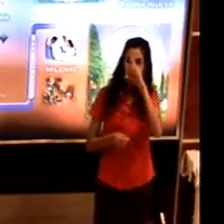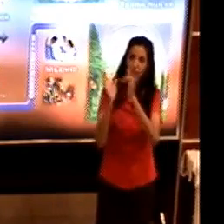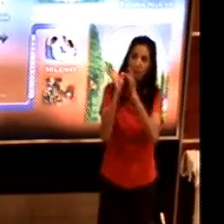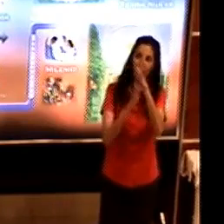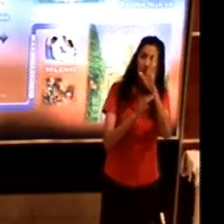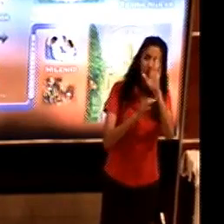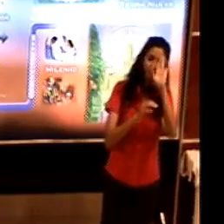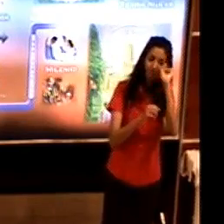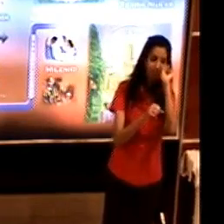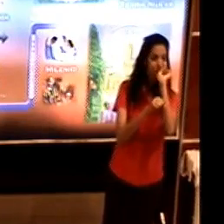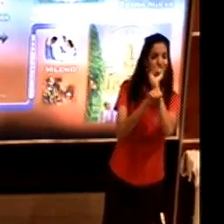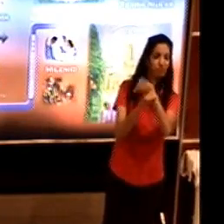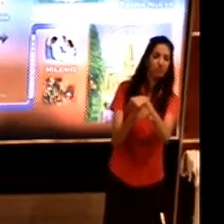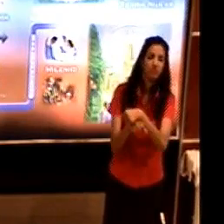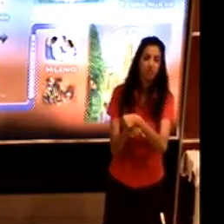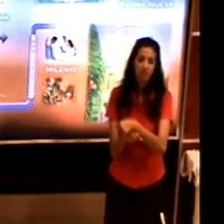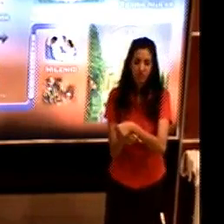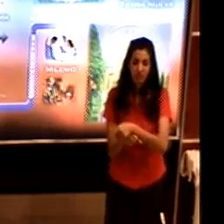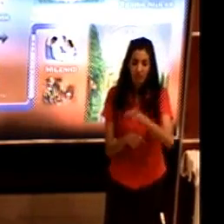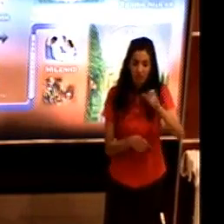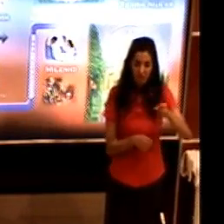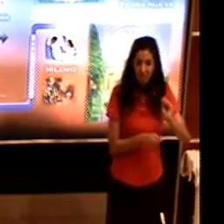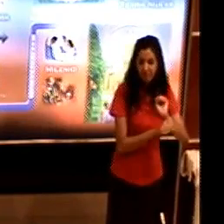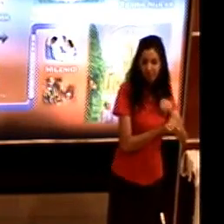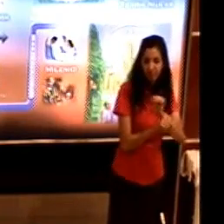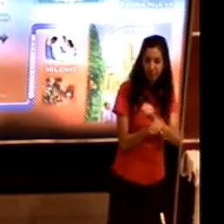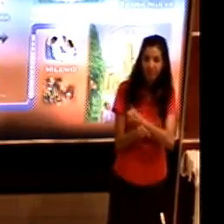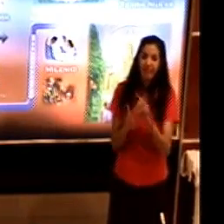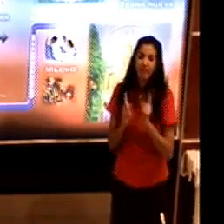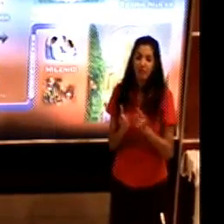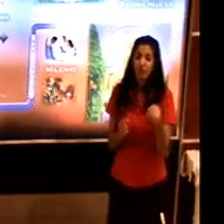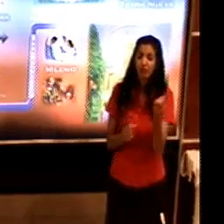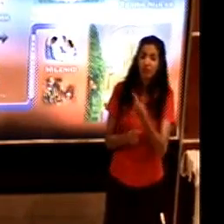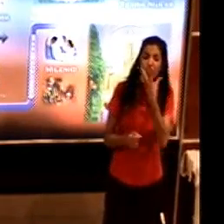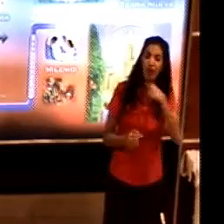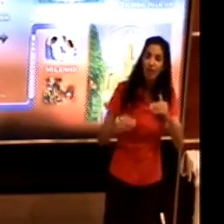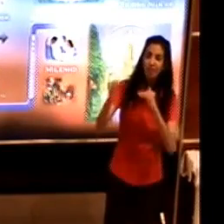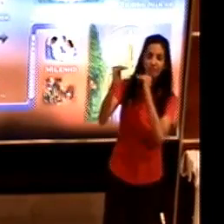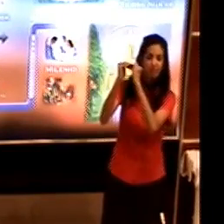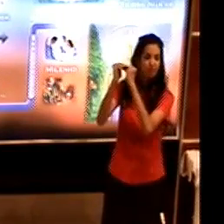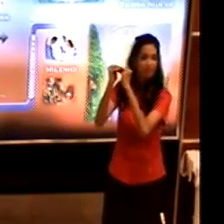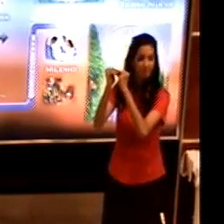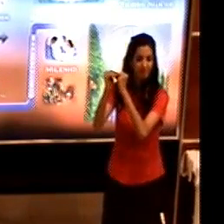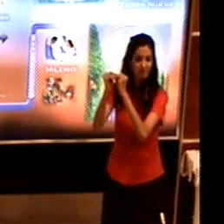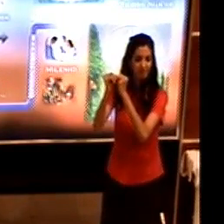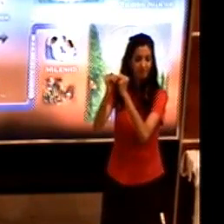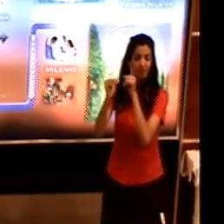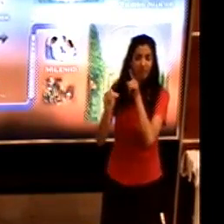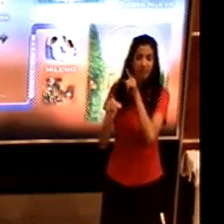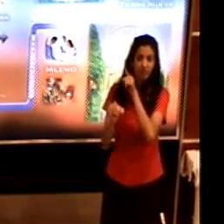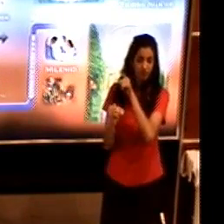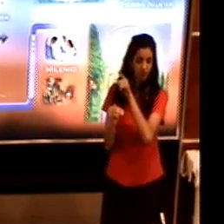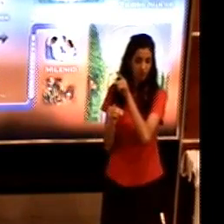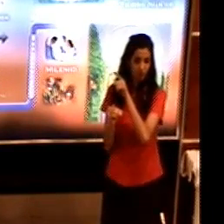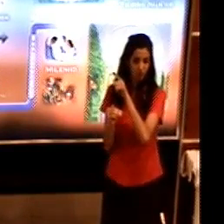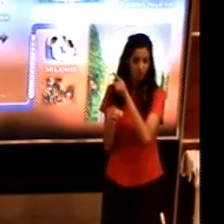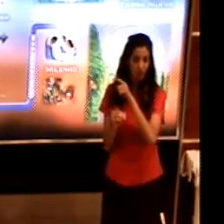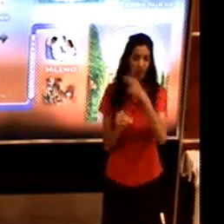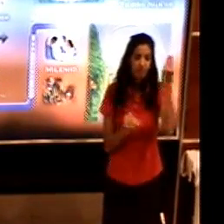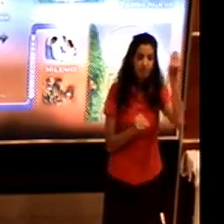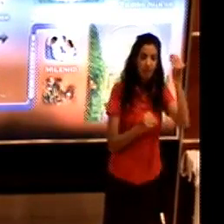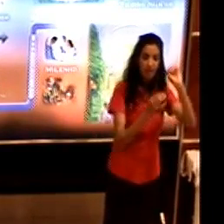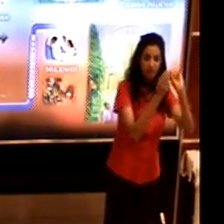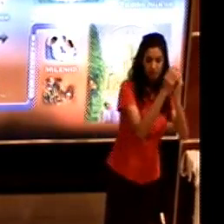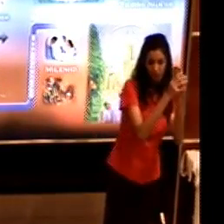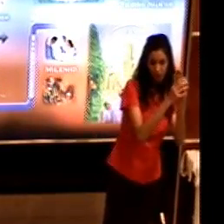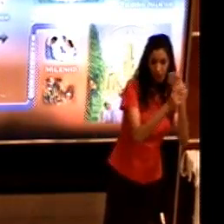Dios. Fuimos creados a imagen ¿de quién? De Dios. Por lo tanto, el Señor creó el santo sábado